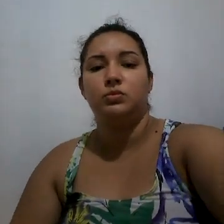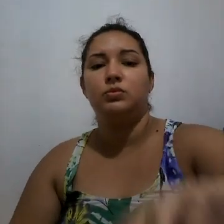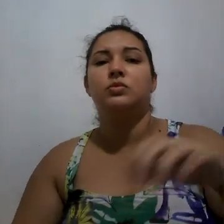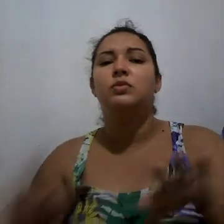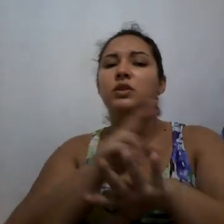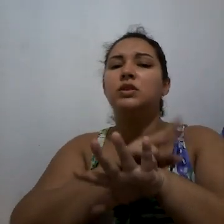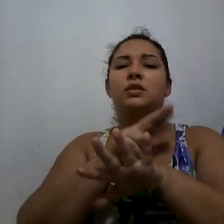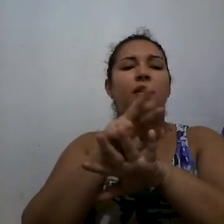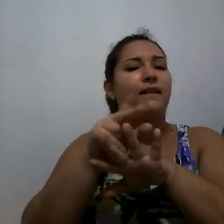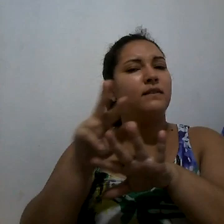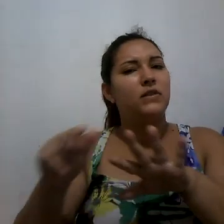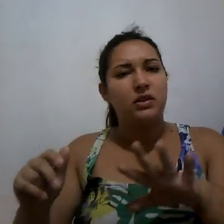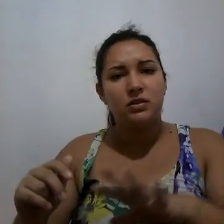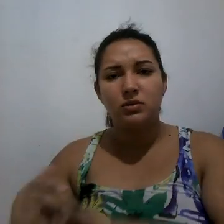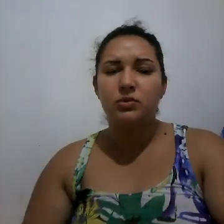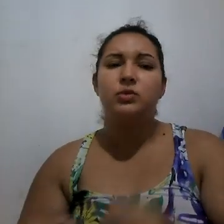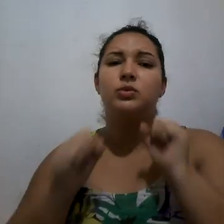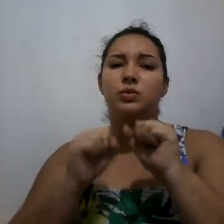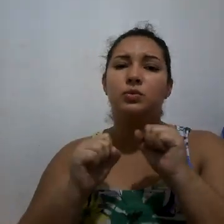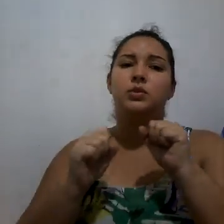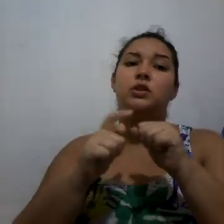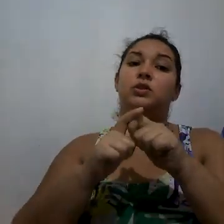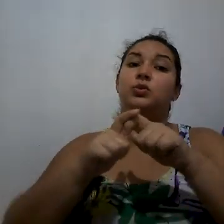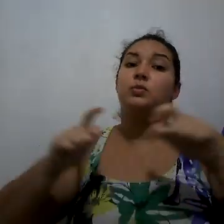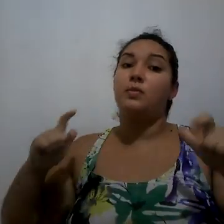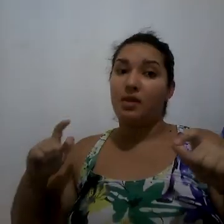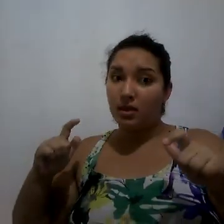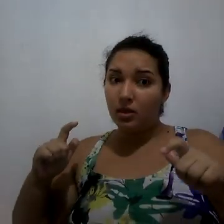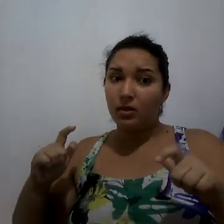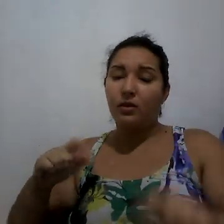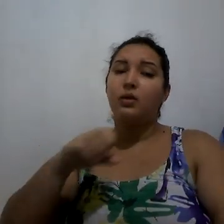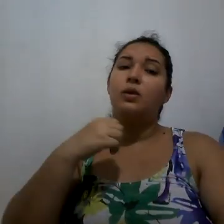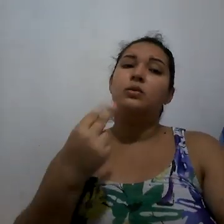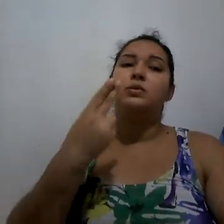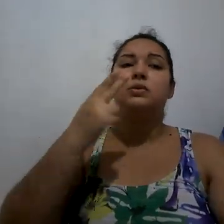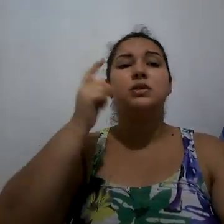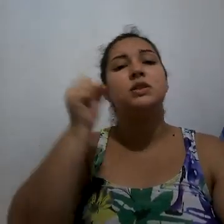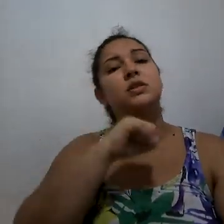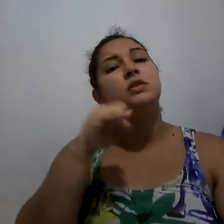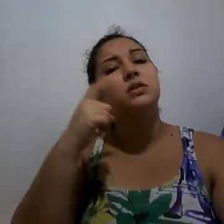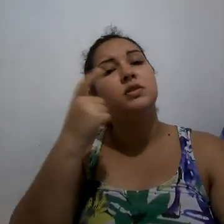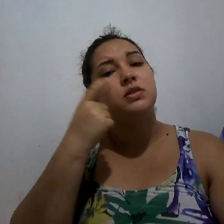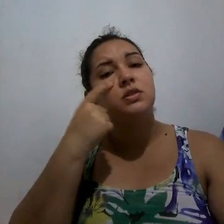então nós podemos ter desde o macro, mas podemos também ter, se a gente for parar para pensar com relação a partículas, nós podemos